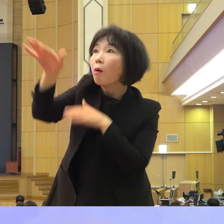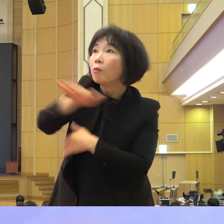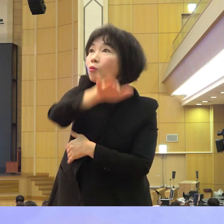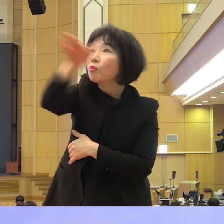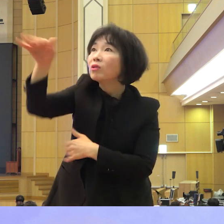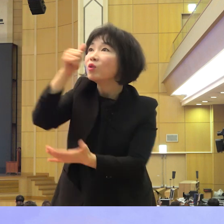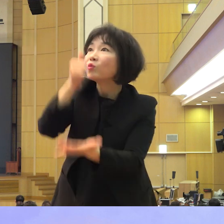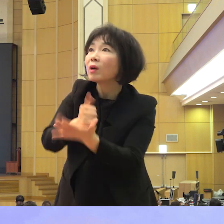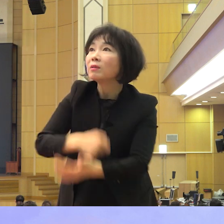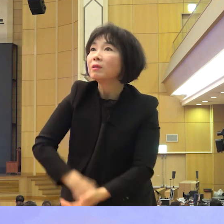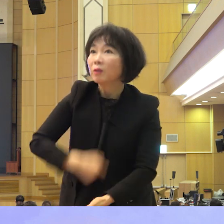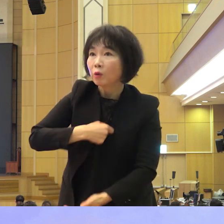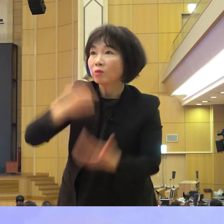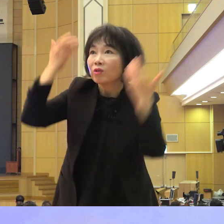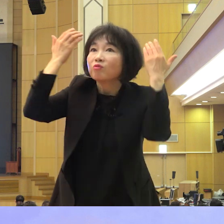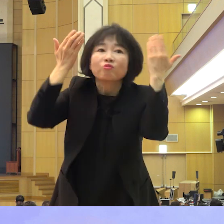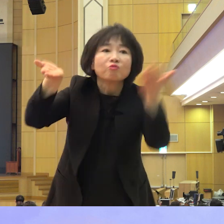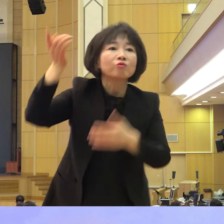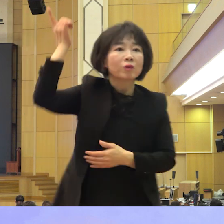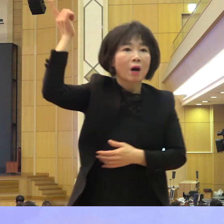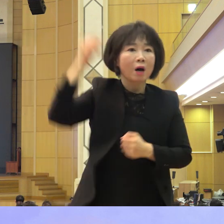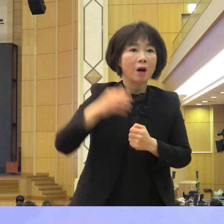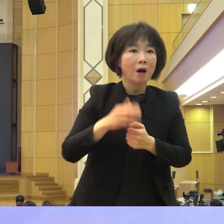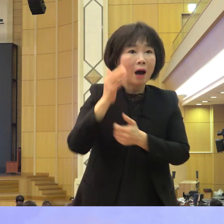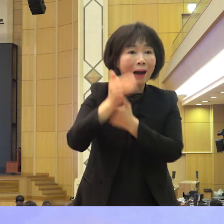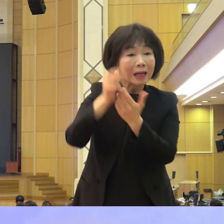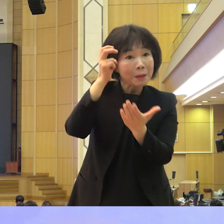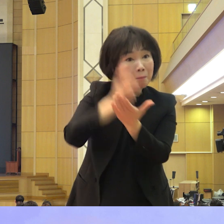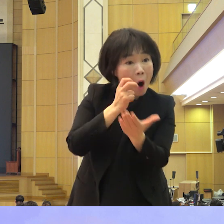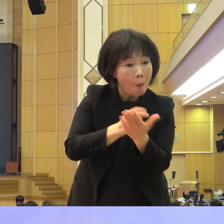분이 나타났으니